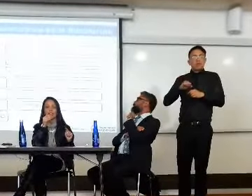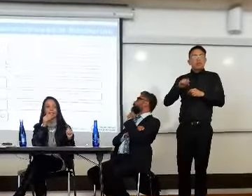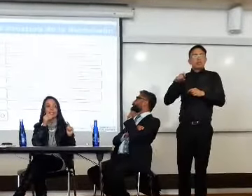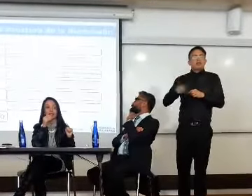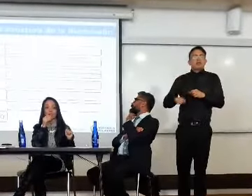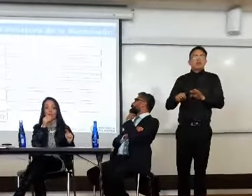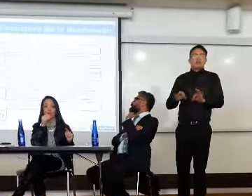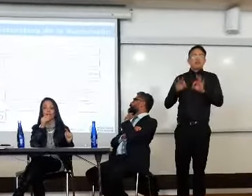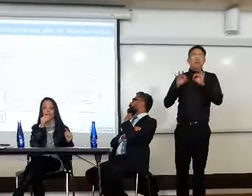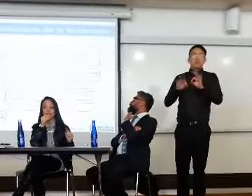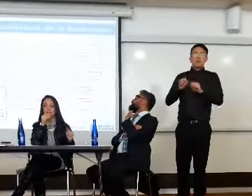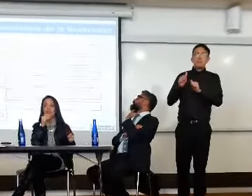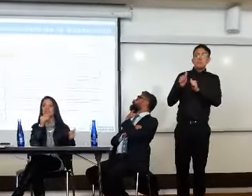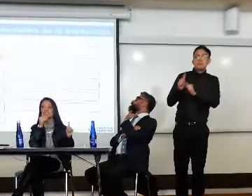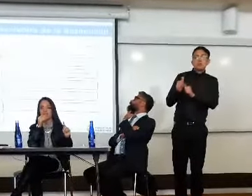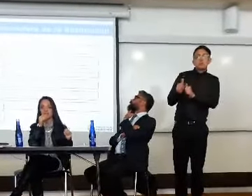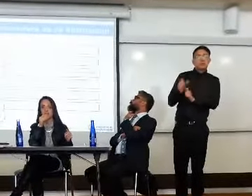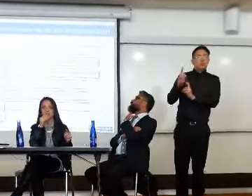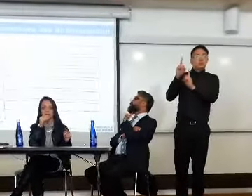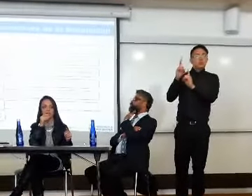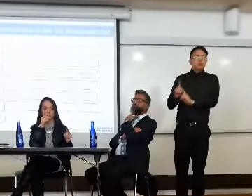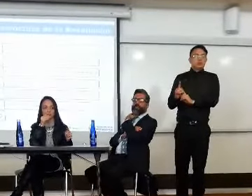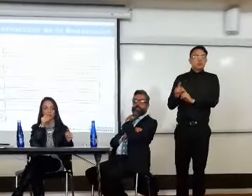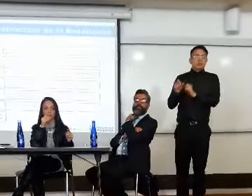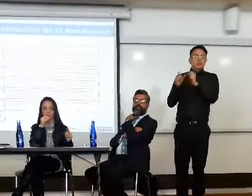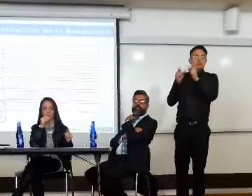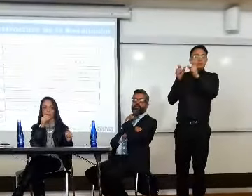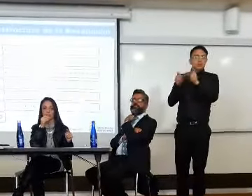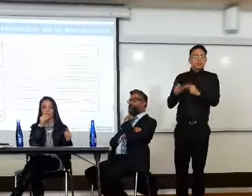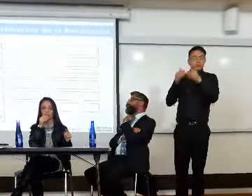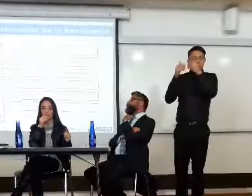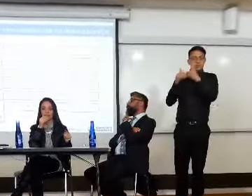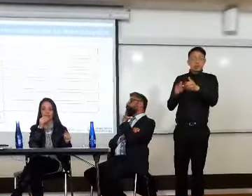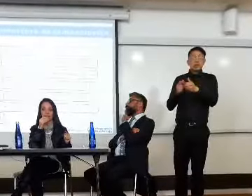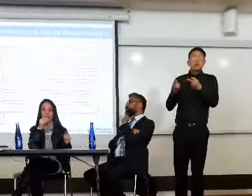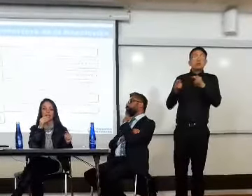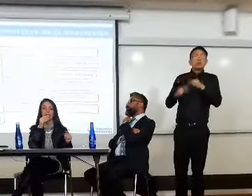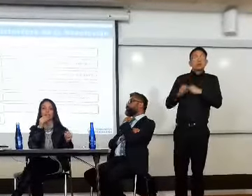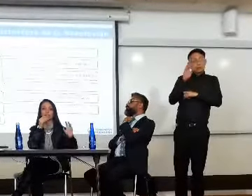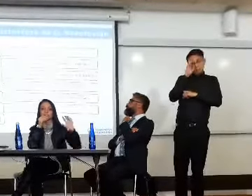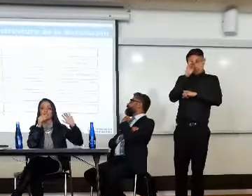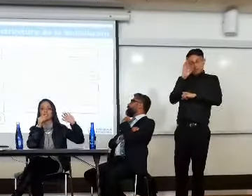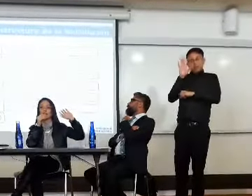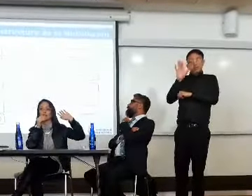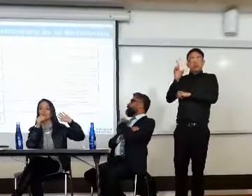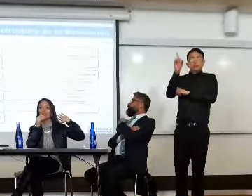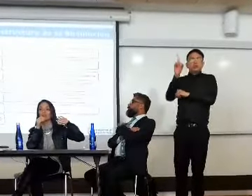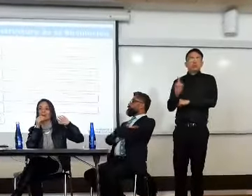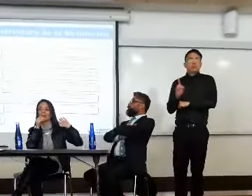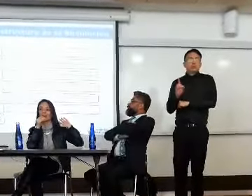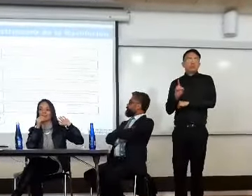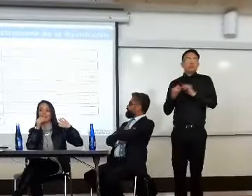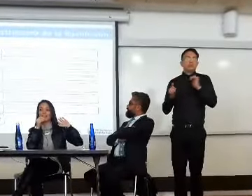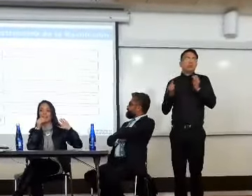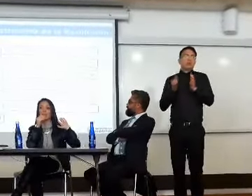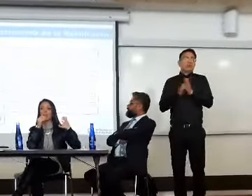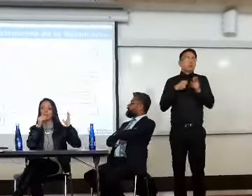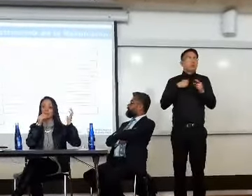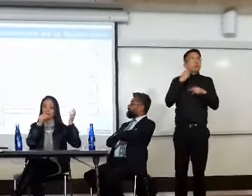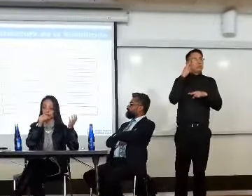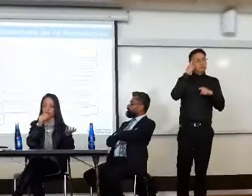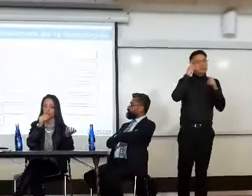persona sea quien tome la decisión y se respete la decisión de la persona con discapacidad. Entonces eso ya nos pone en una lógica de